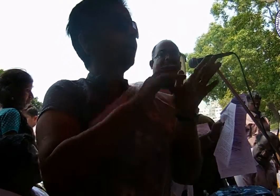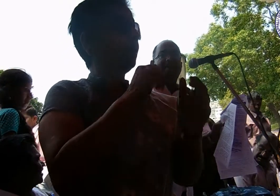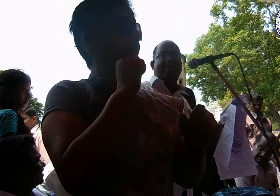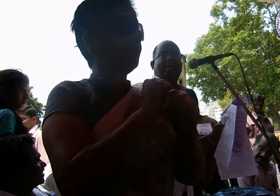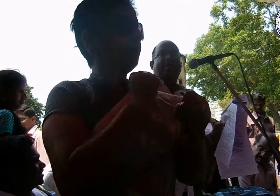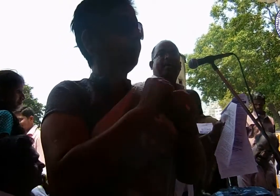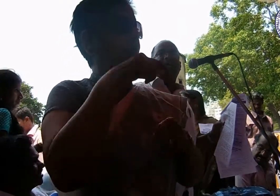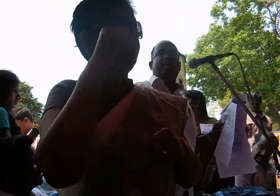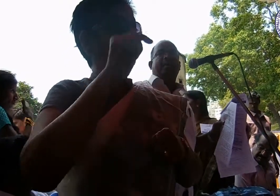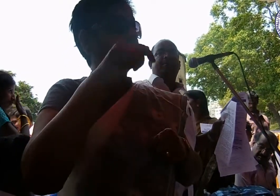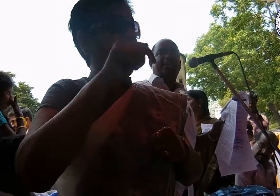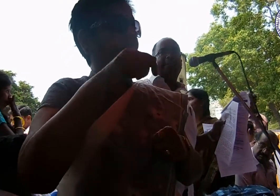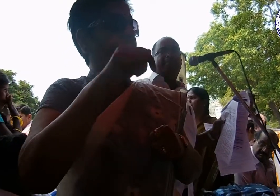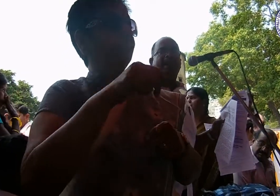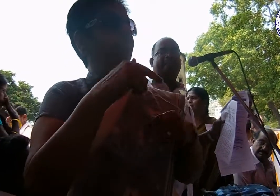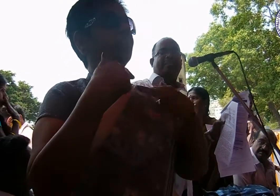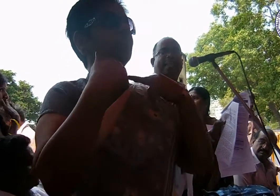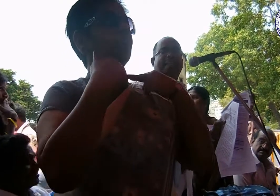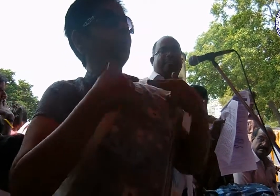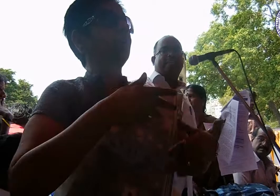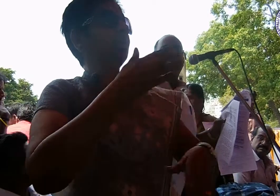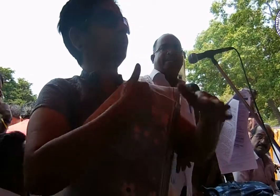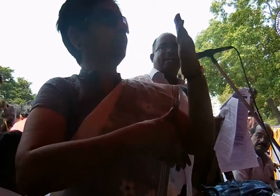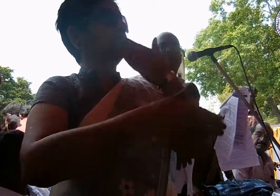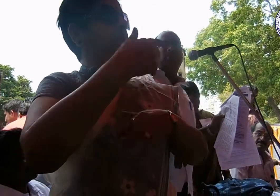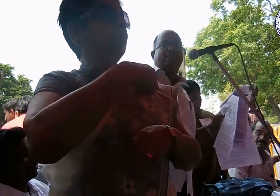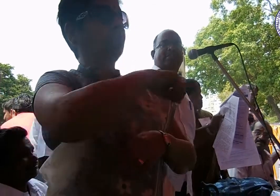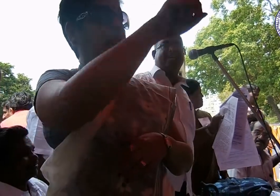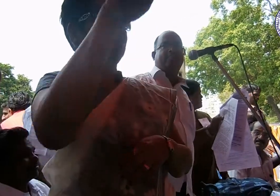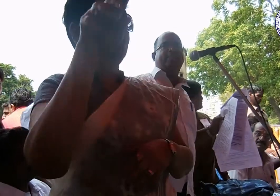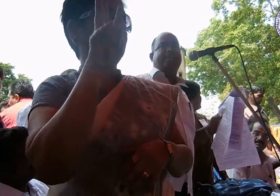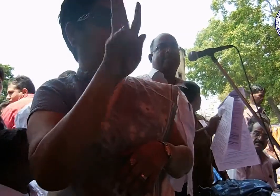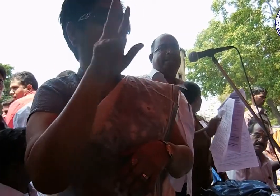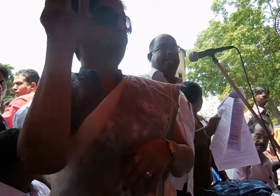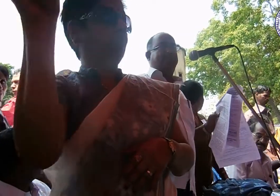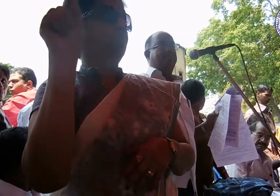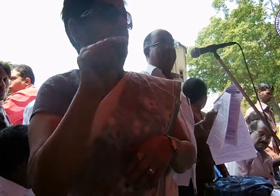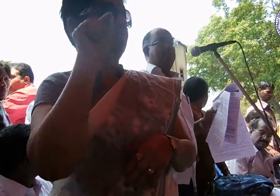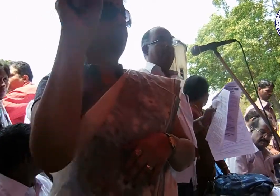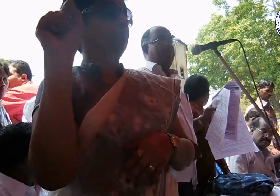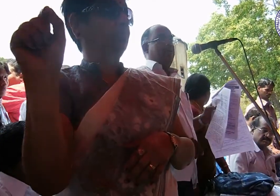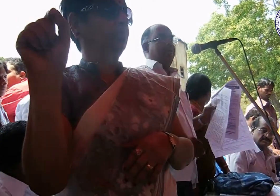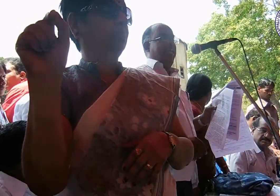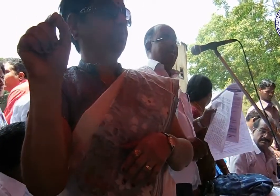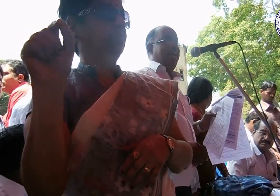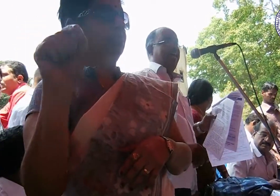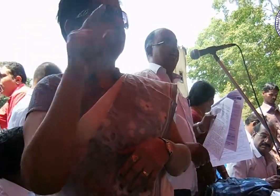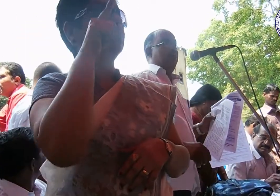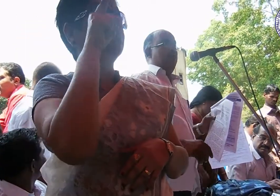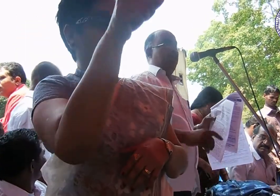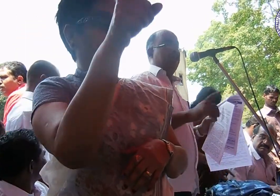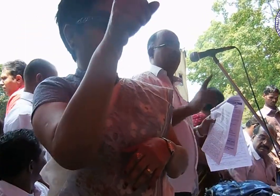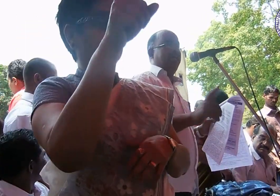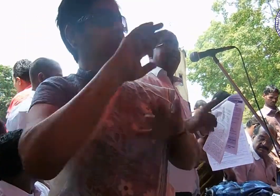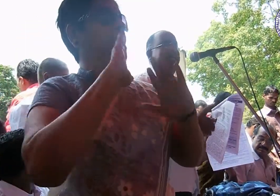இந்த சட்ட மாற்றுத்திறனாளிகள் சட்டப்படியான 3% 20% நீங்க மொத்த